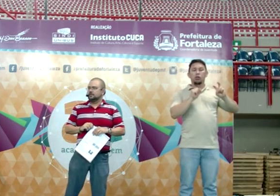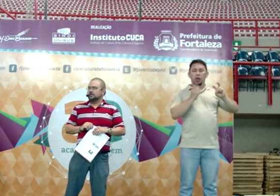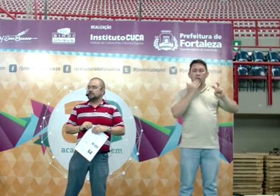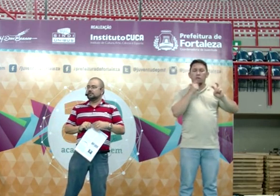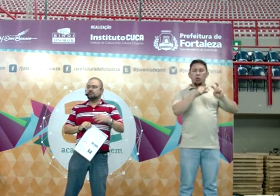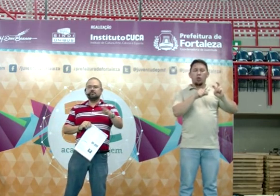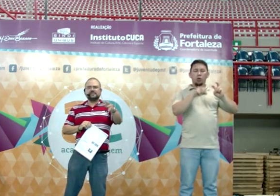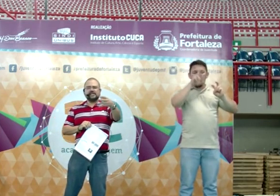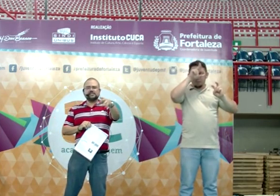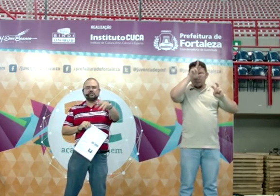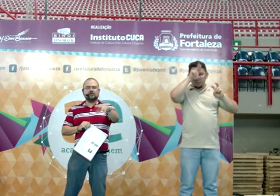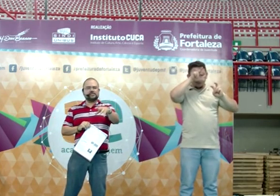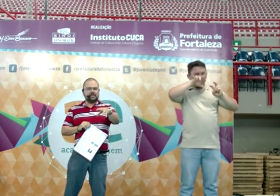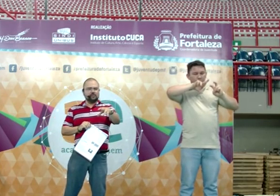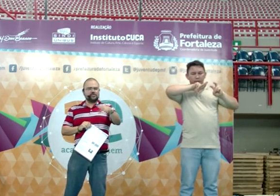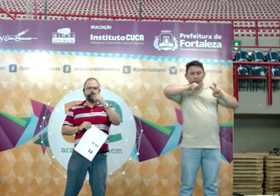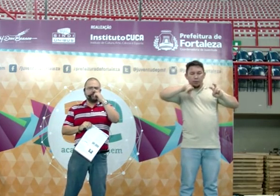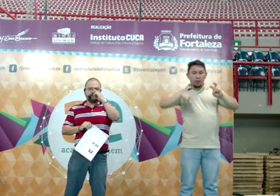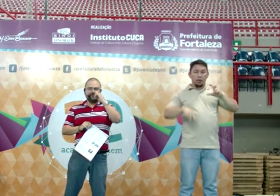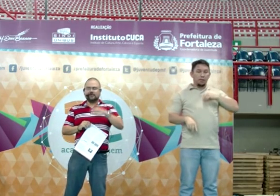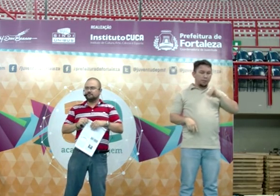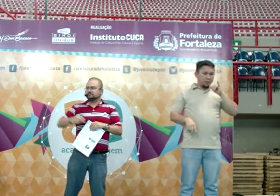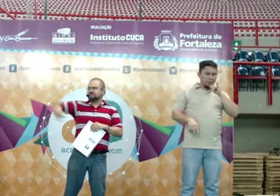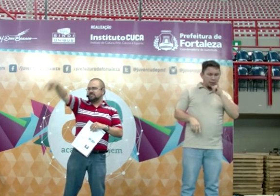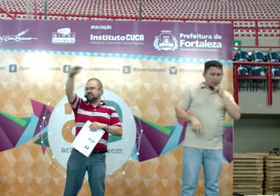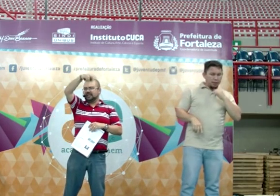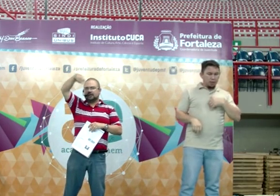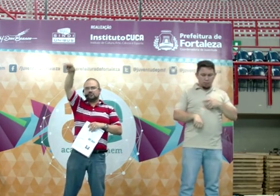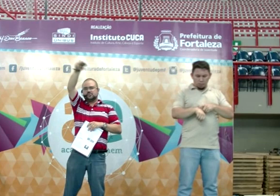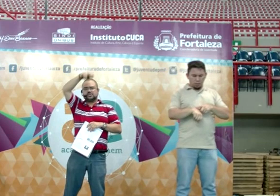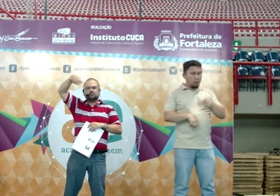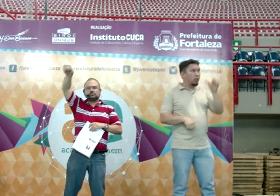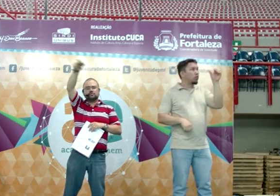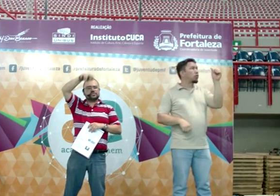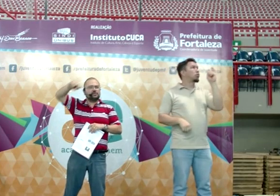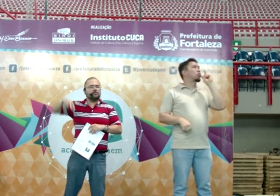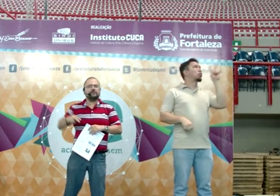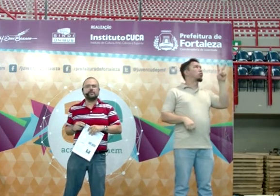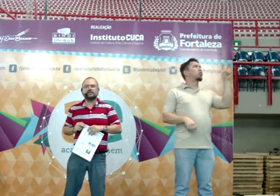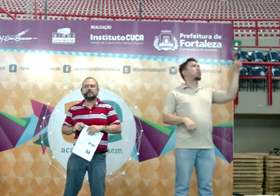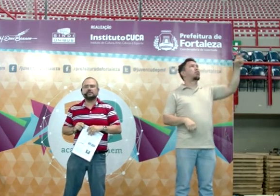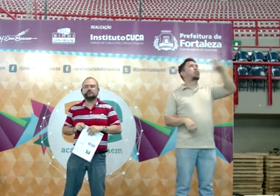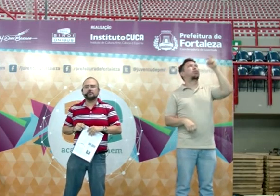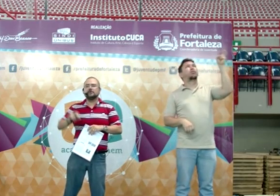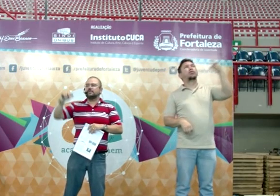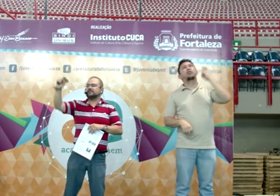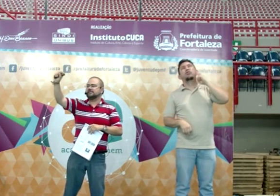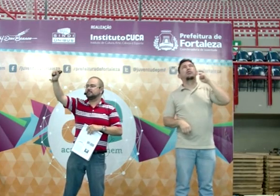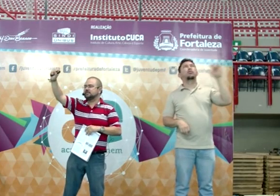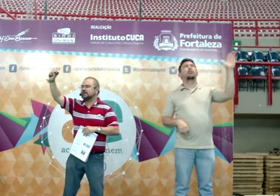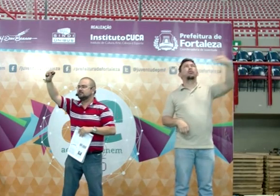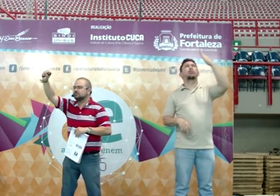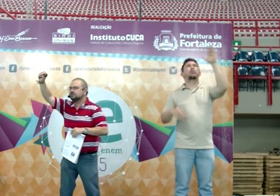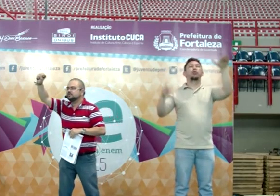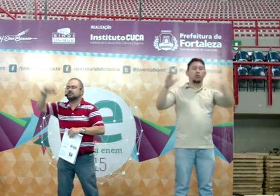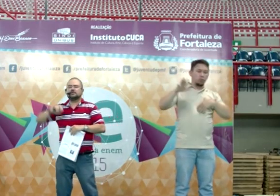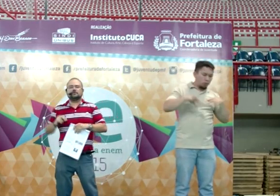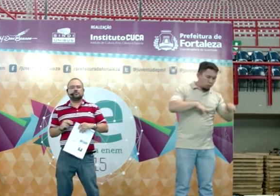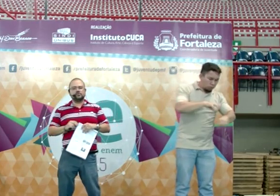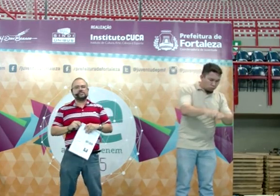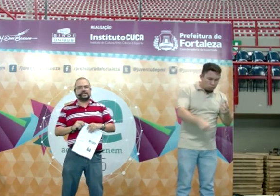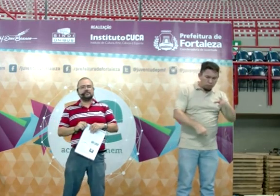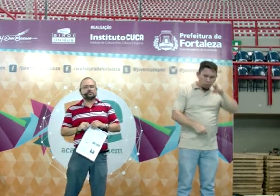insetívoros. Então, 6 horas da noite, você pode ver que tem lá os morcegos tudo se movimentando para se alimentar